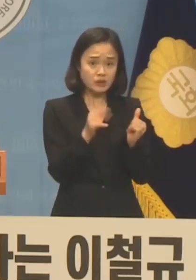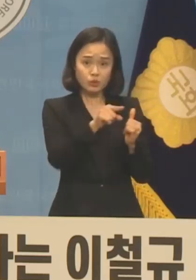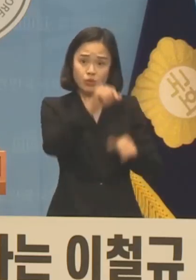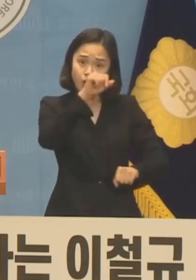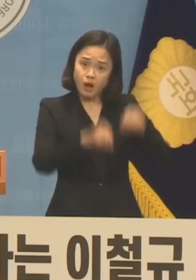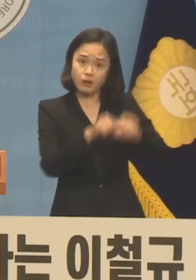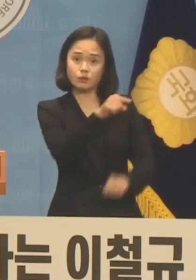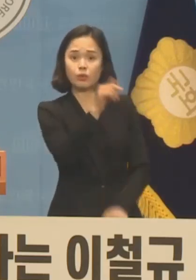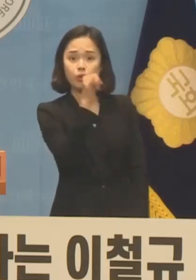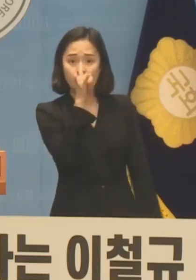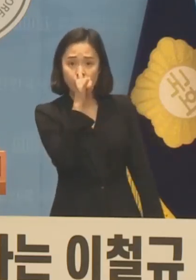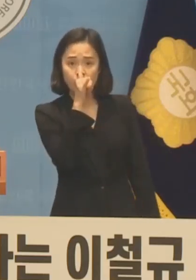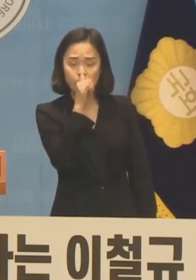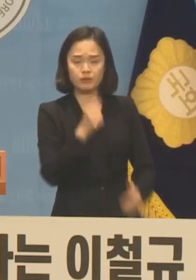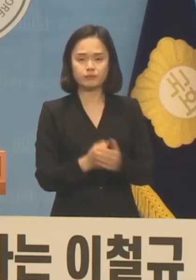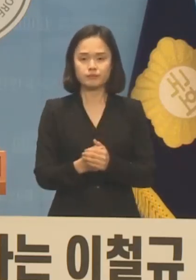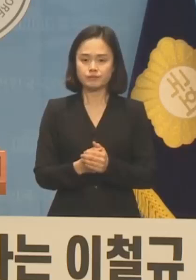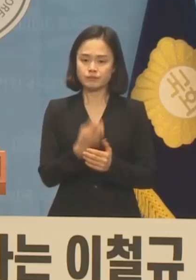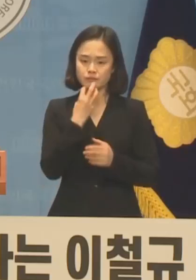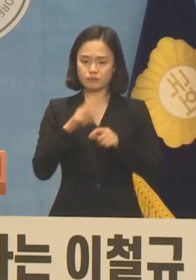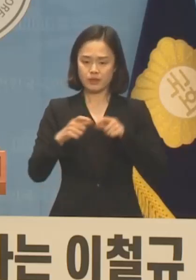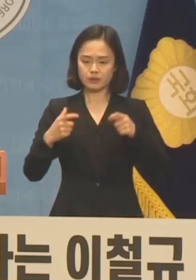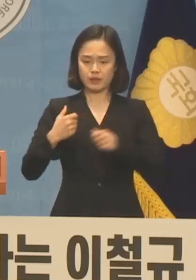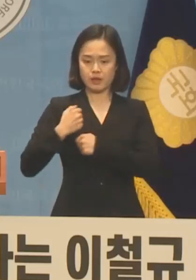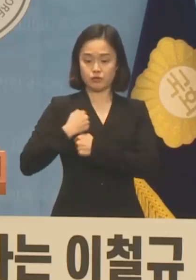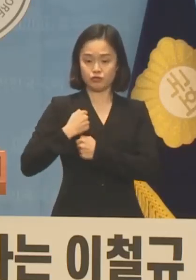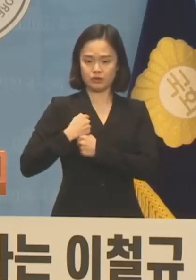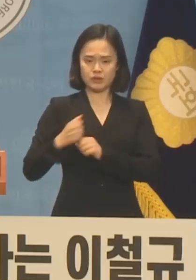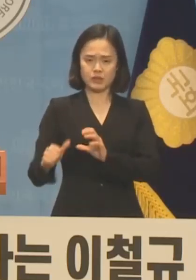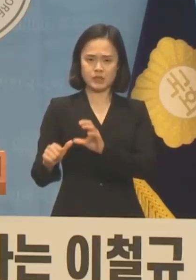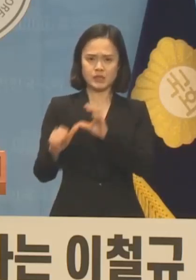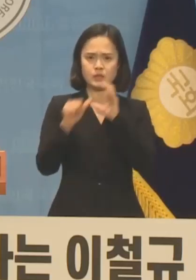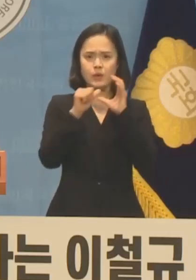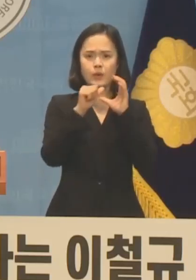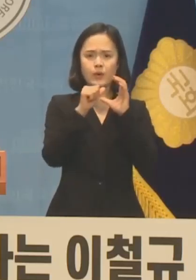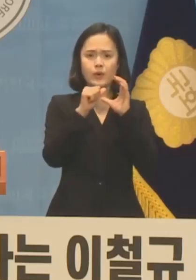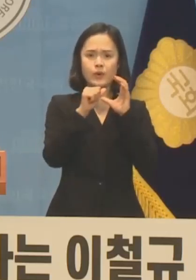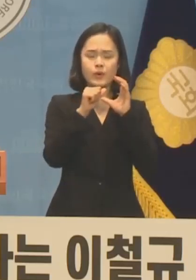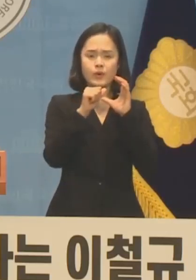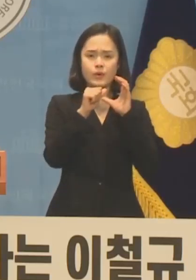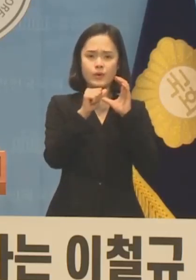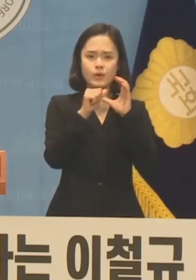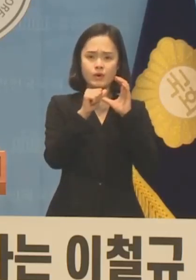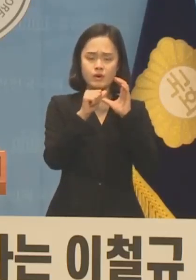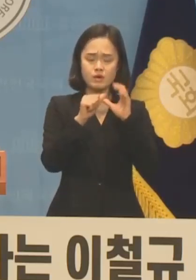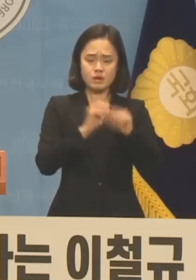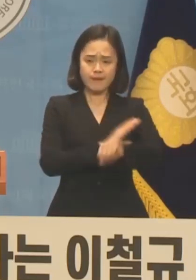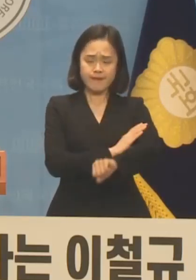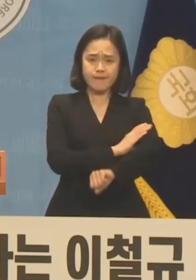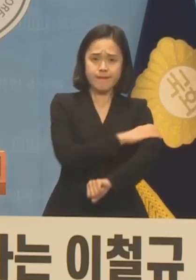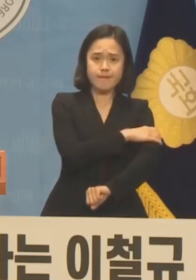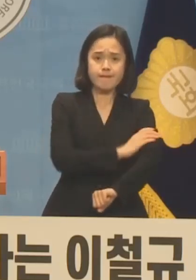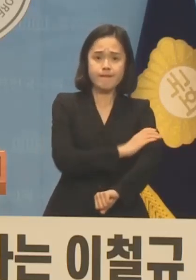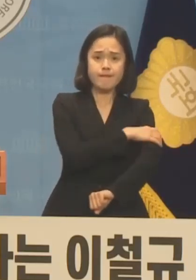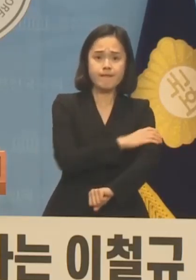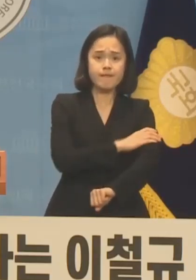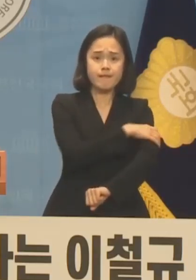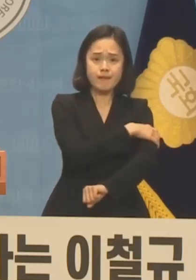및 수방사 소속 군인들을 총동원하여 단체의 위력을 사용하면서 공수처 및 경찰